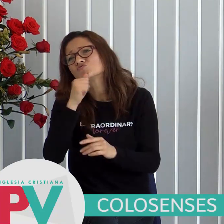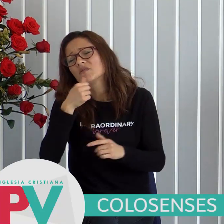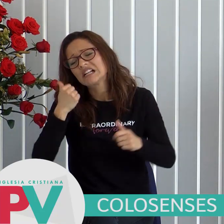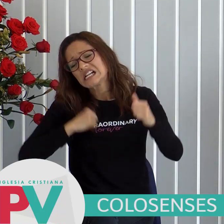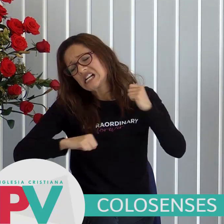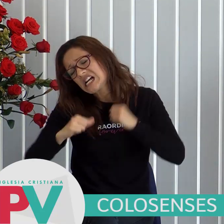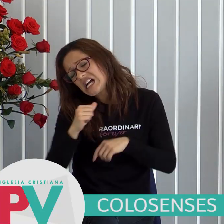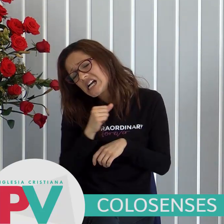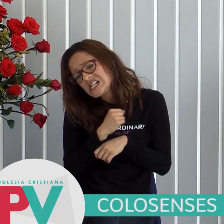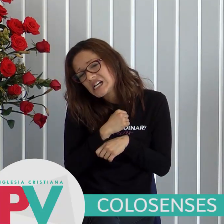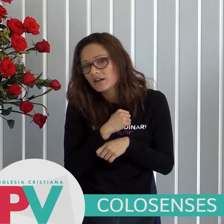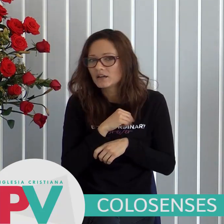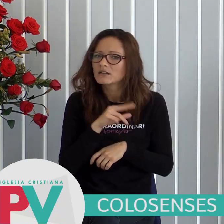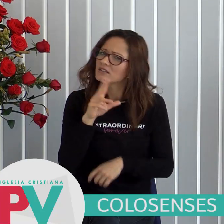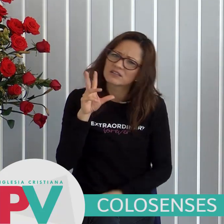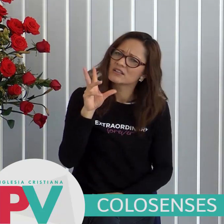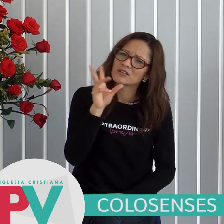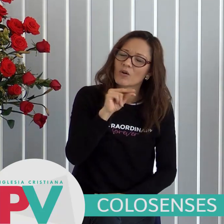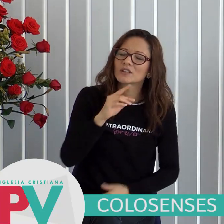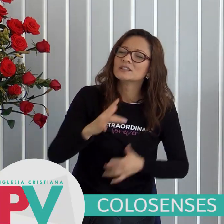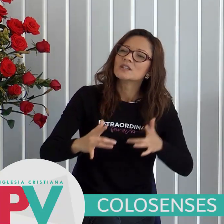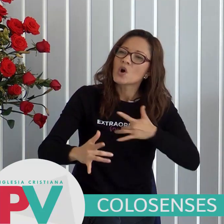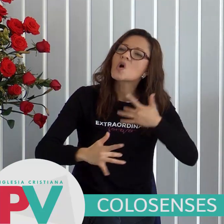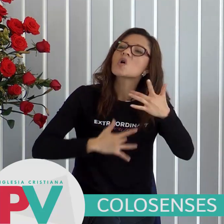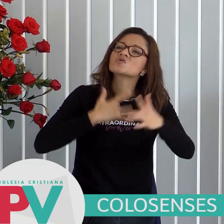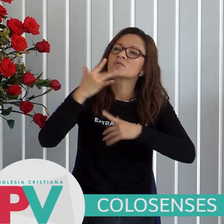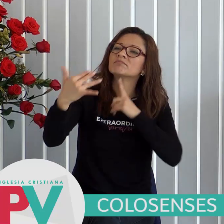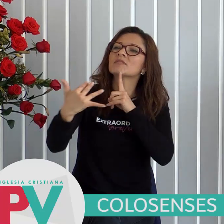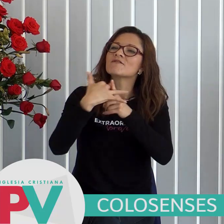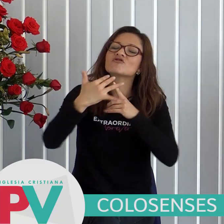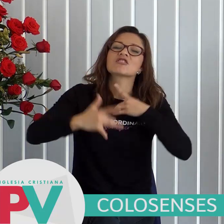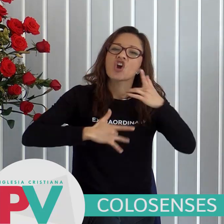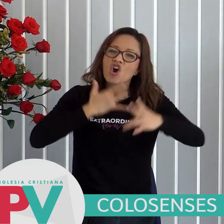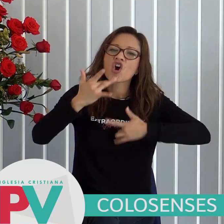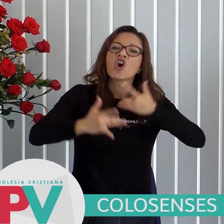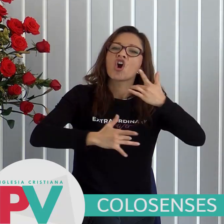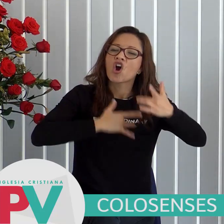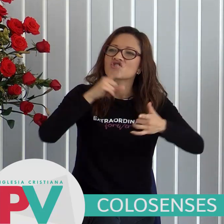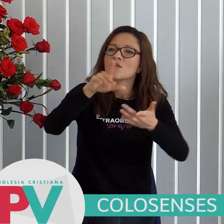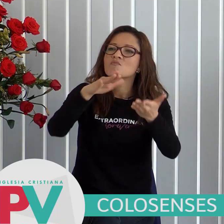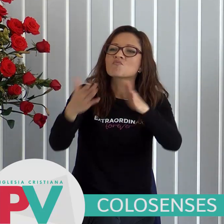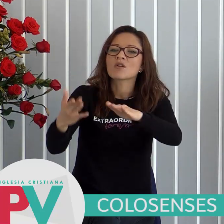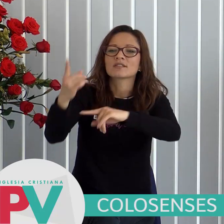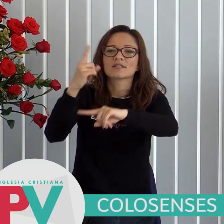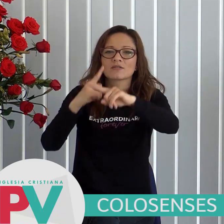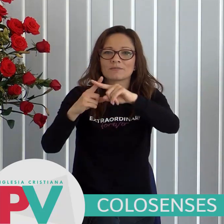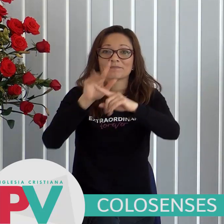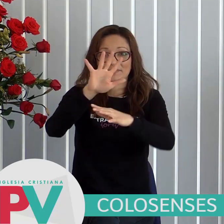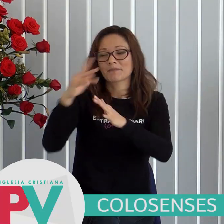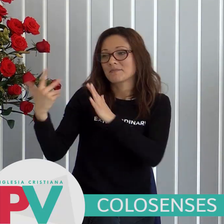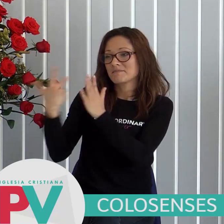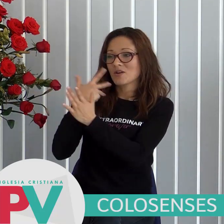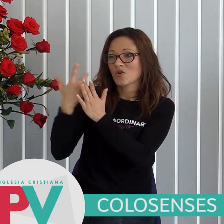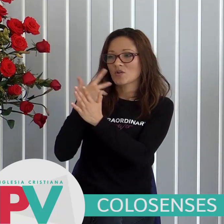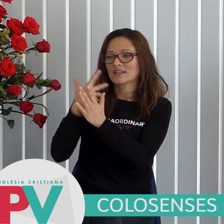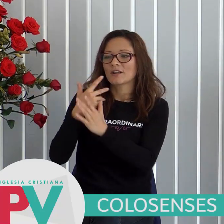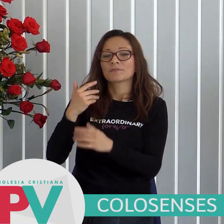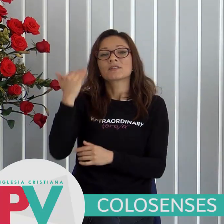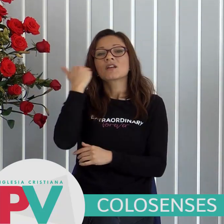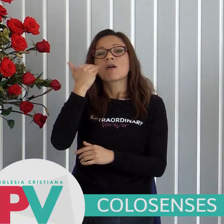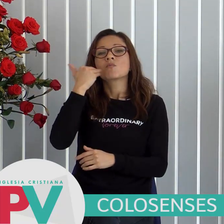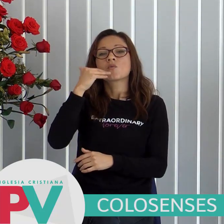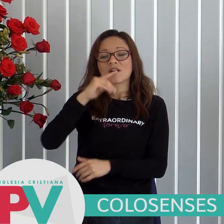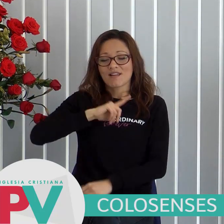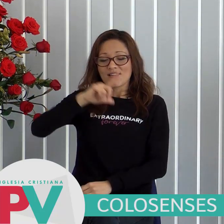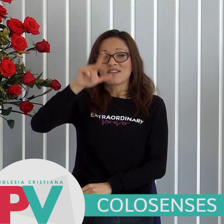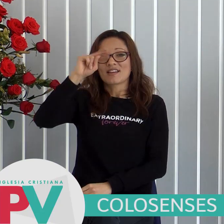Jesús. No, viejo, nosotros nos gozamos. Nosotros nos gozamos en la muerte. Cuando a mí me contaron que Nefer Quirós había muerto, pues